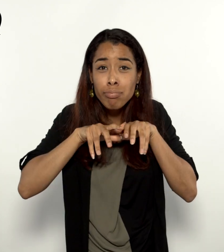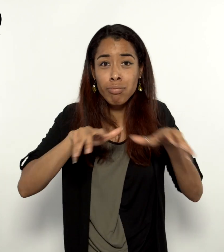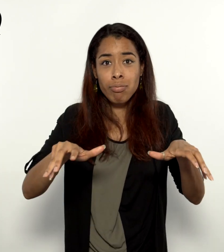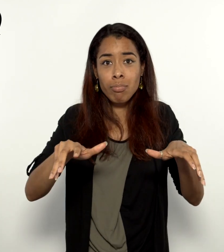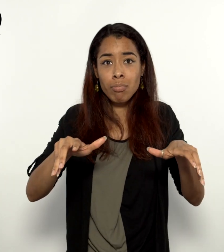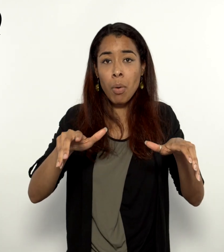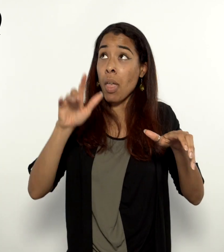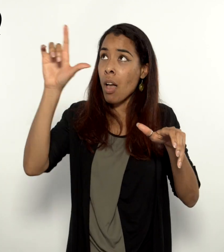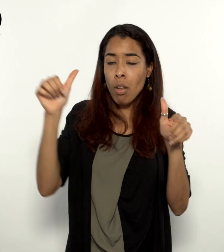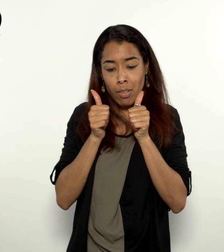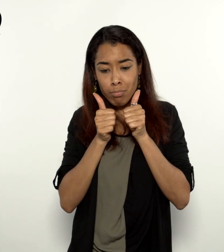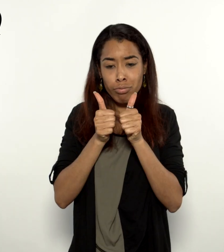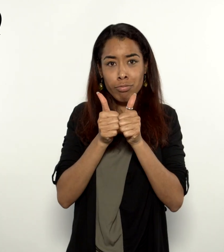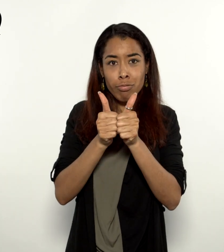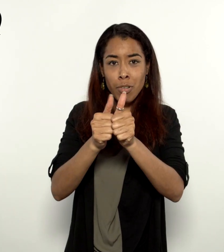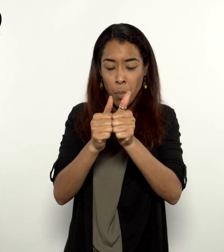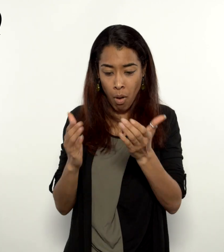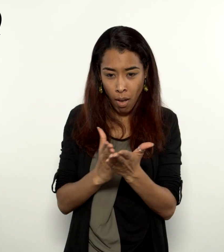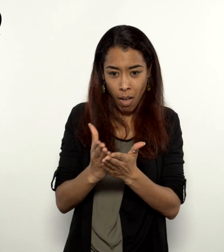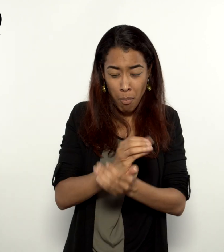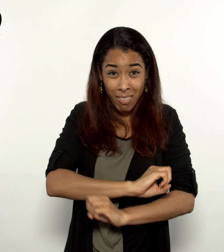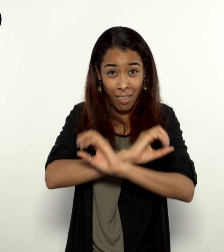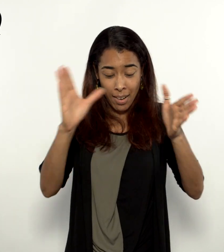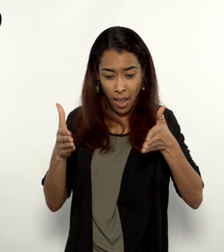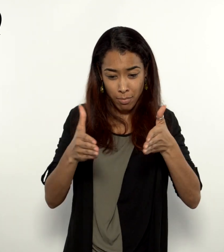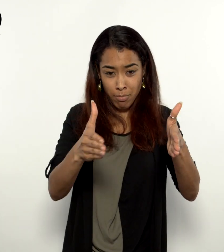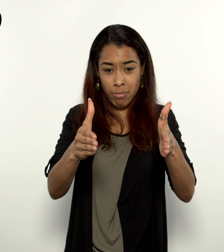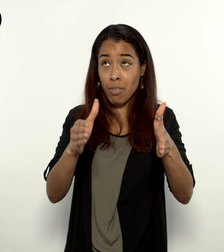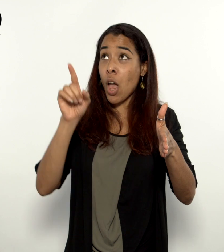Ainsi, vous pourrez continuer à marcher et avancer sur un chemin bien éclairé.